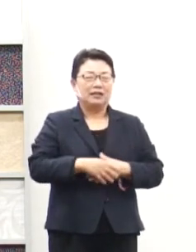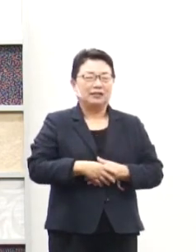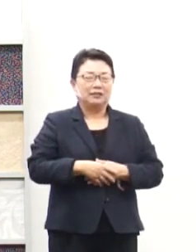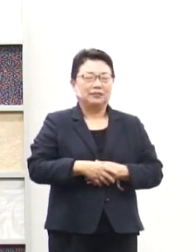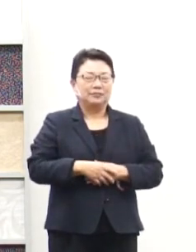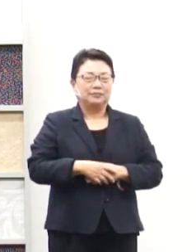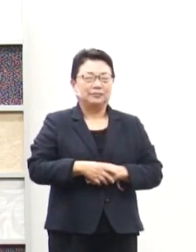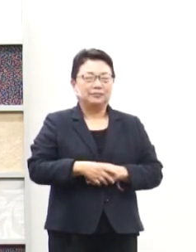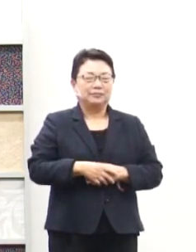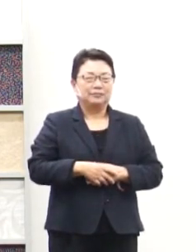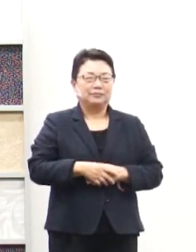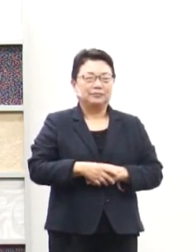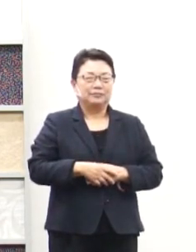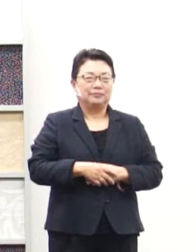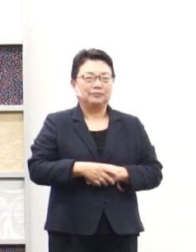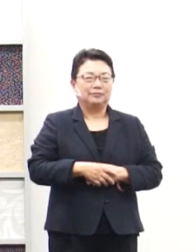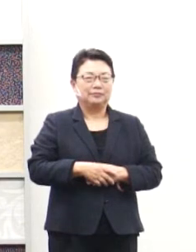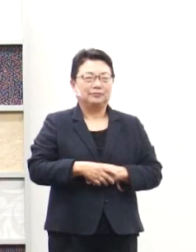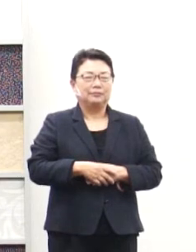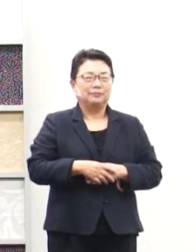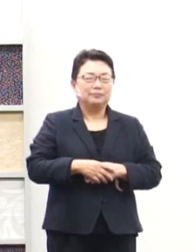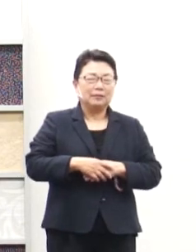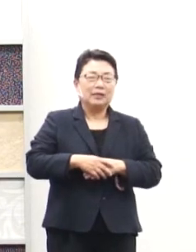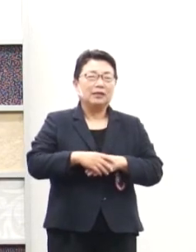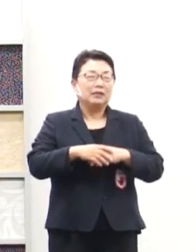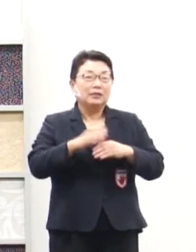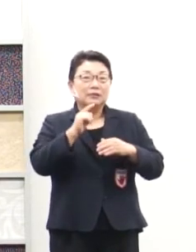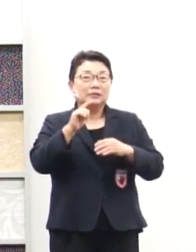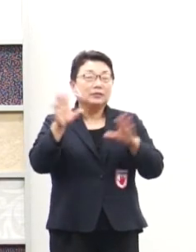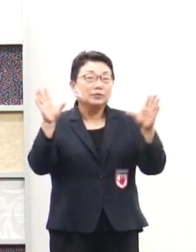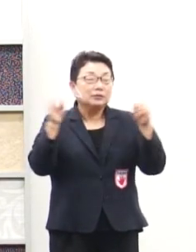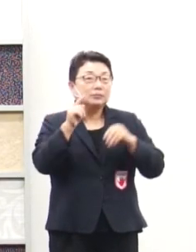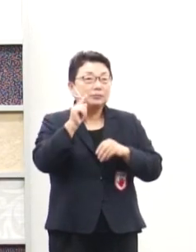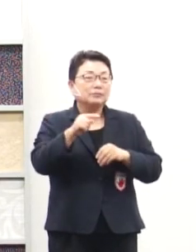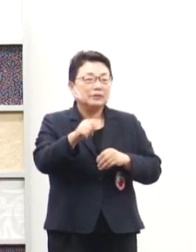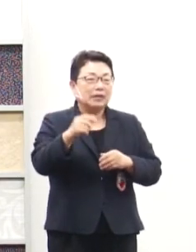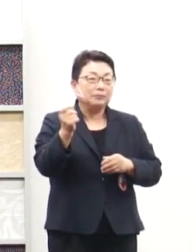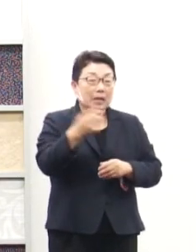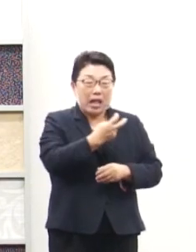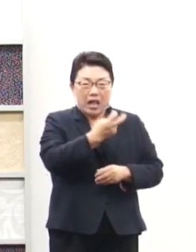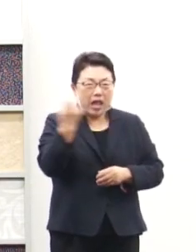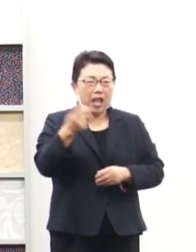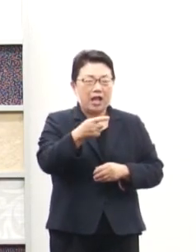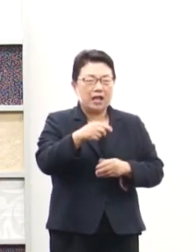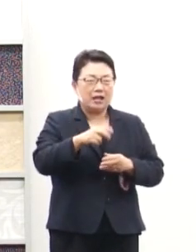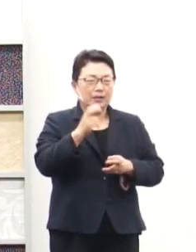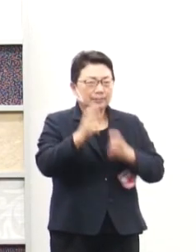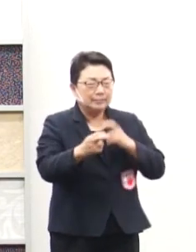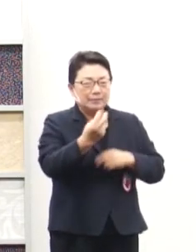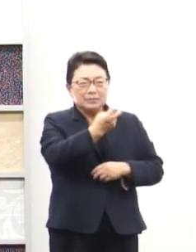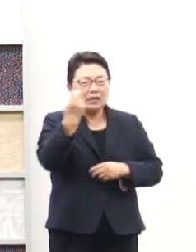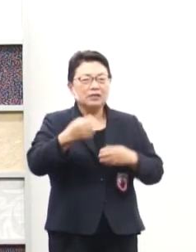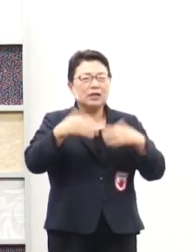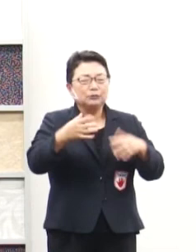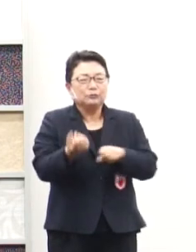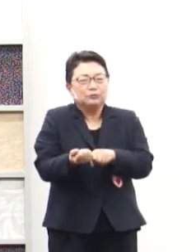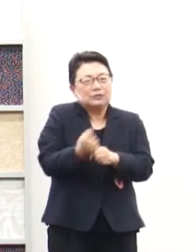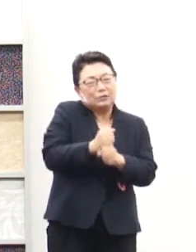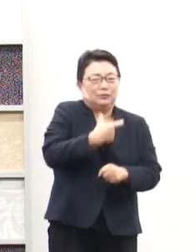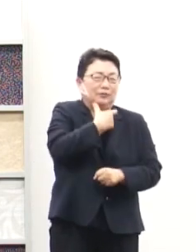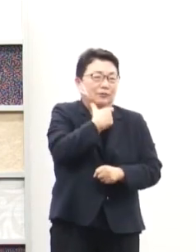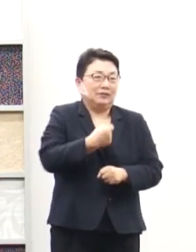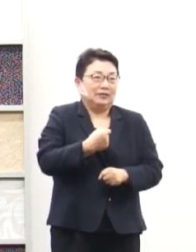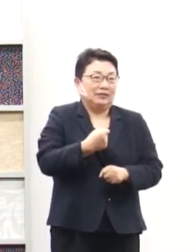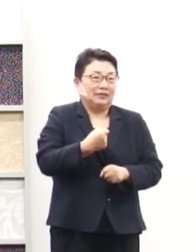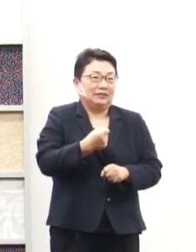なんかまあ、ちょっとあくまでも全て報道ベースでしか私も分かりませんが、見つかったらやっぱりすぐ直していただかないと、いけないですし、や